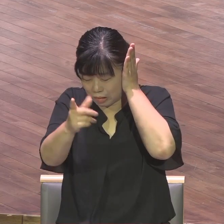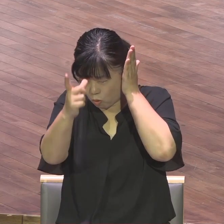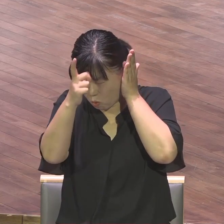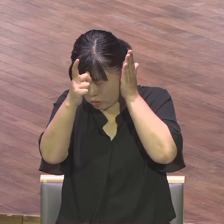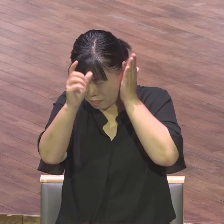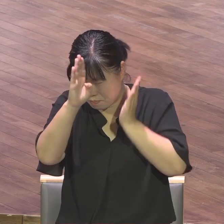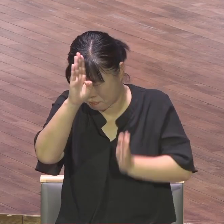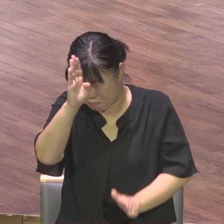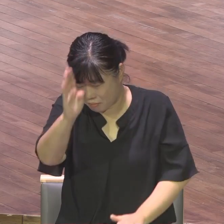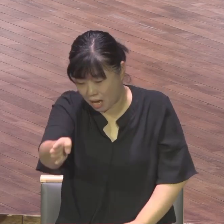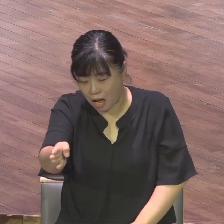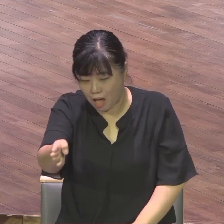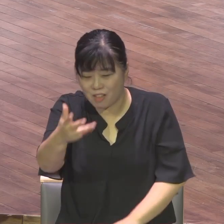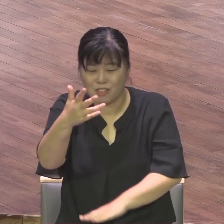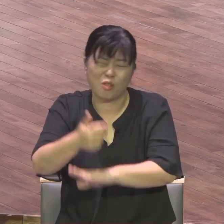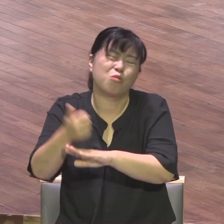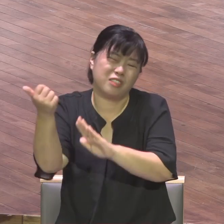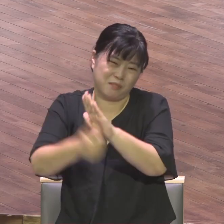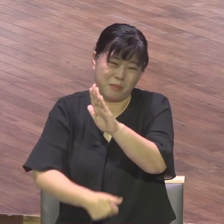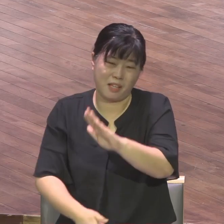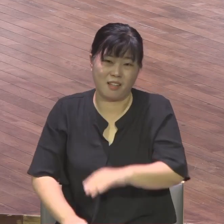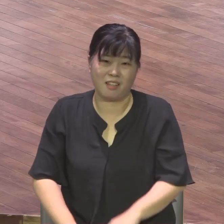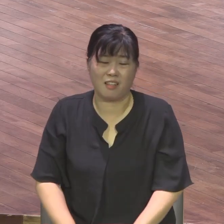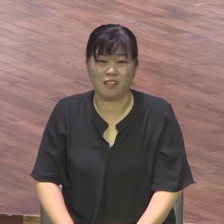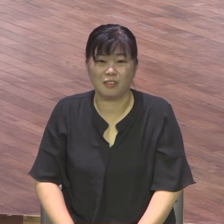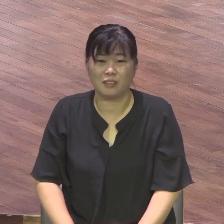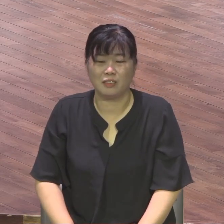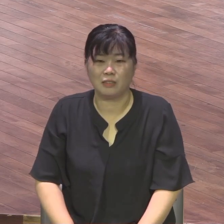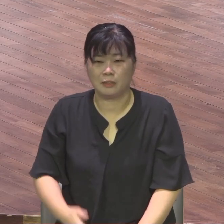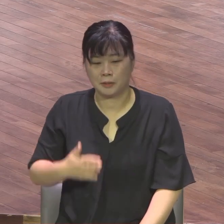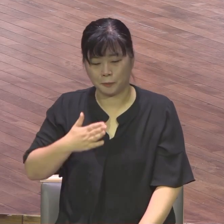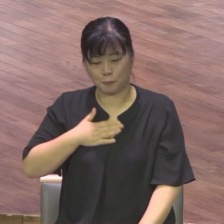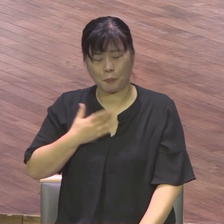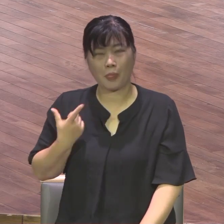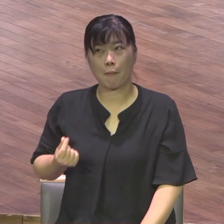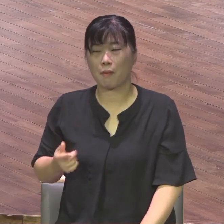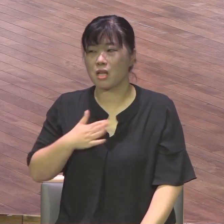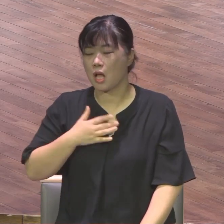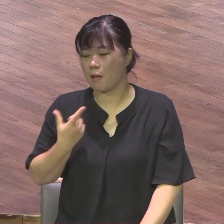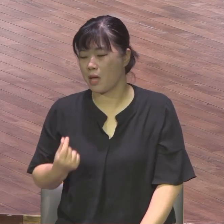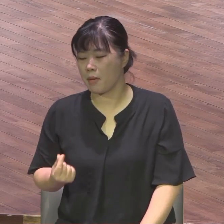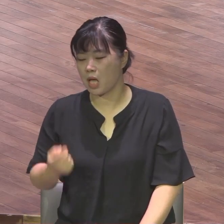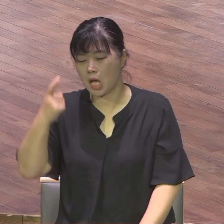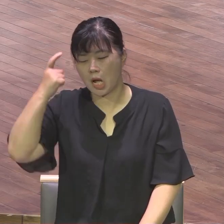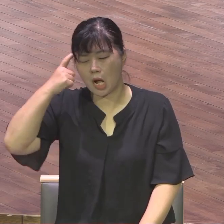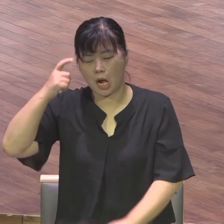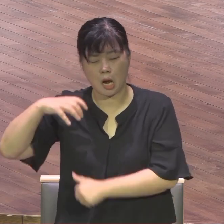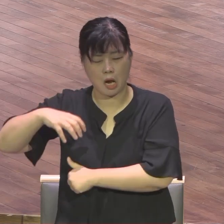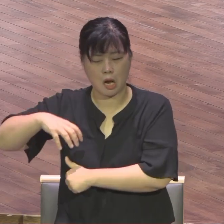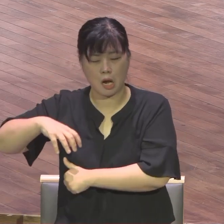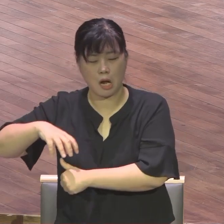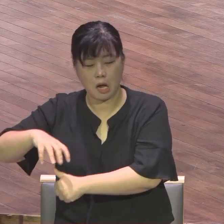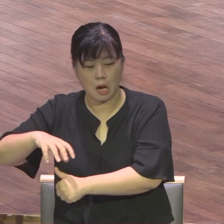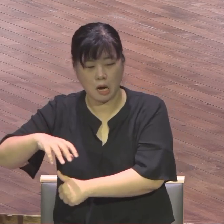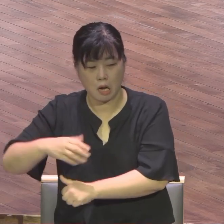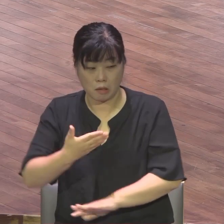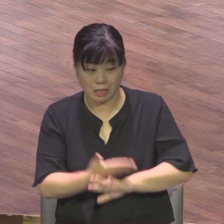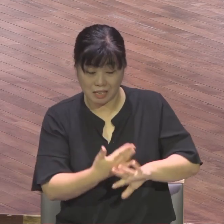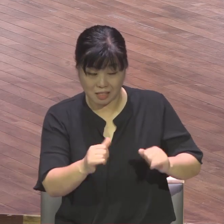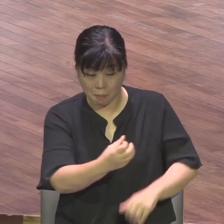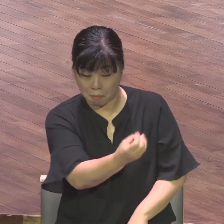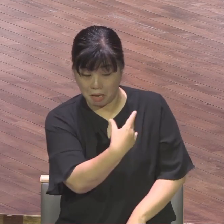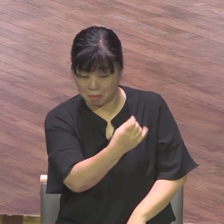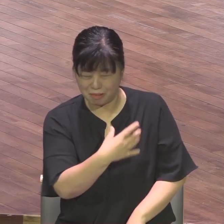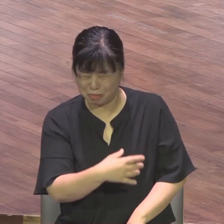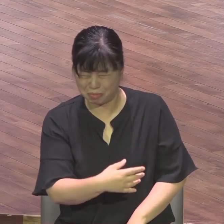자기 도취에 빠져있어. 자기 주관에 빠져있어. 자기 편견에 빠져있어. 자기 생각에 빠져있어. 남이 나를 어떻게 볼 것이냐.